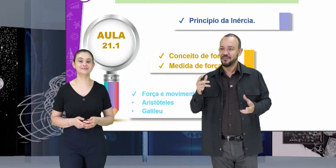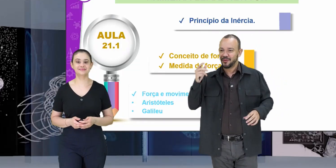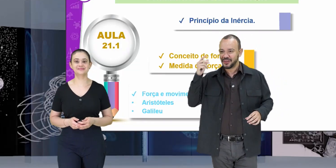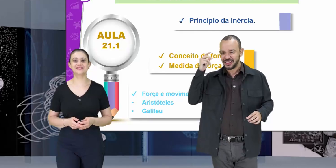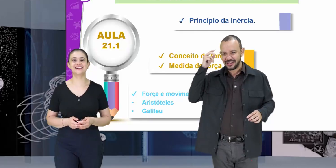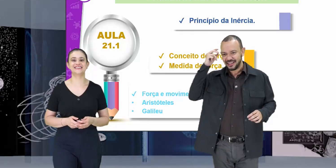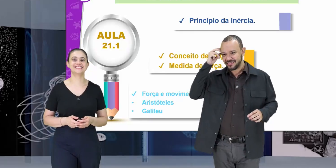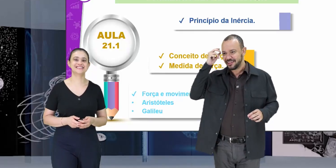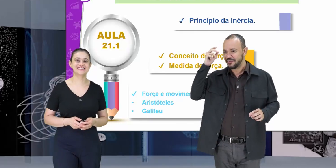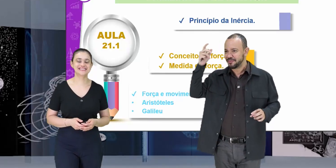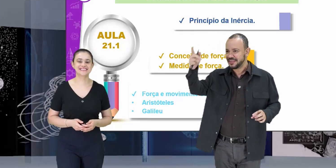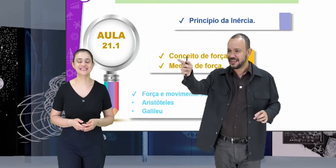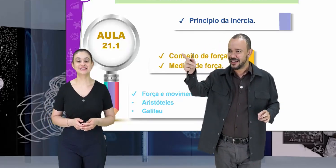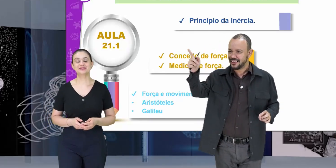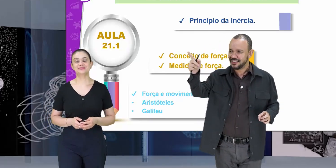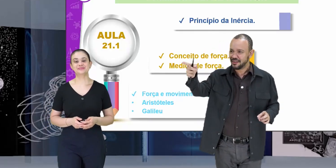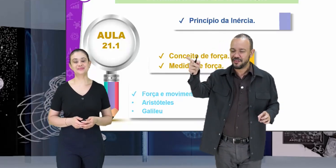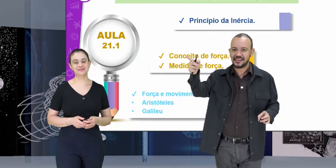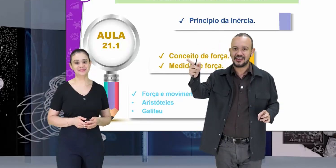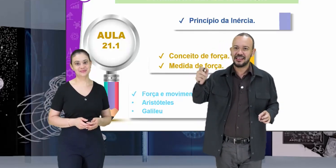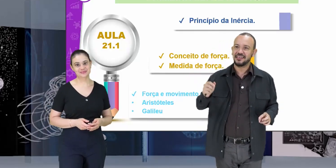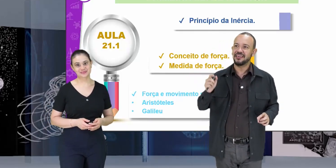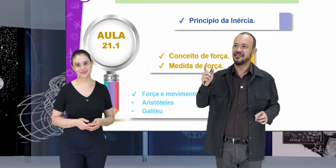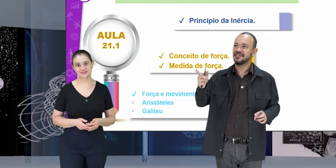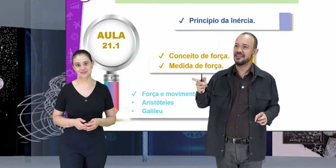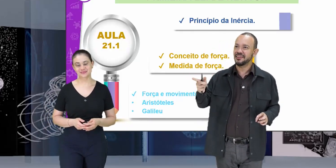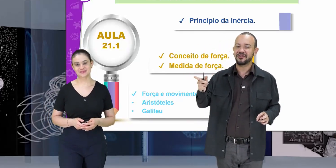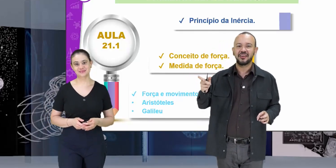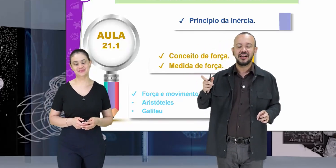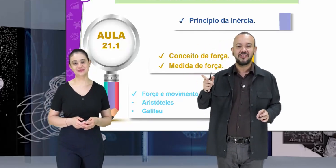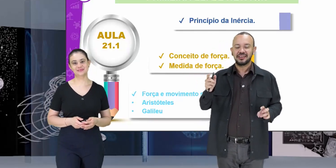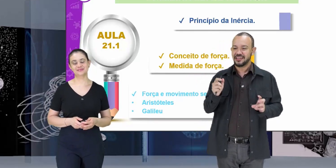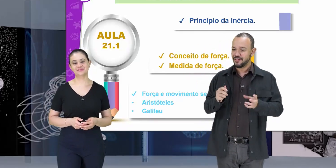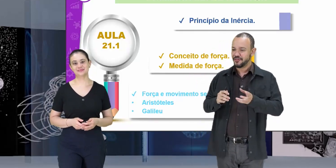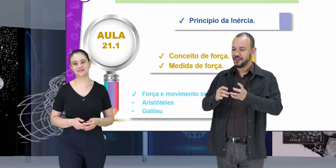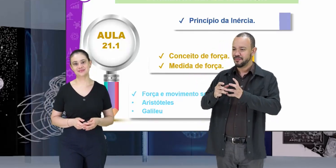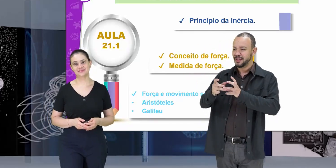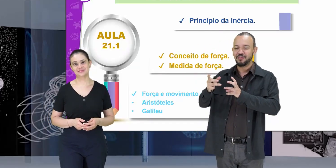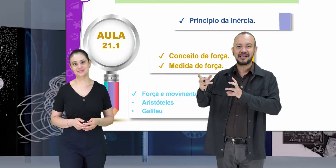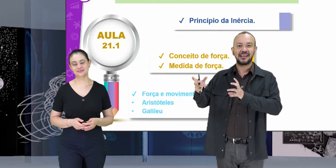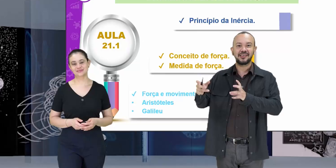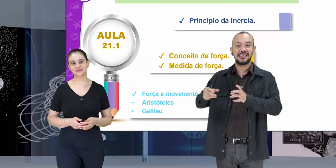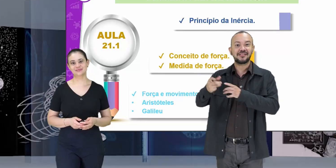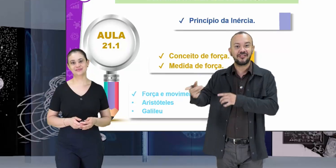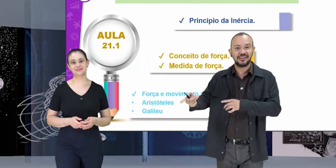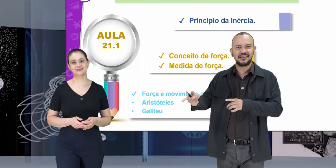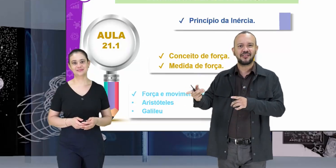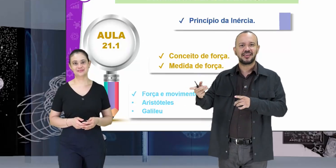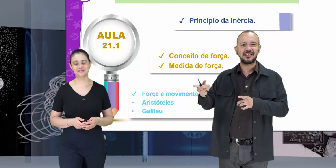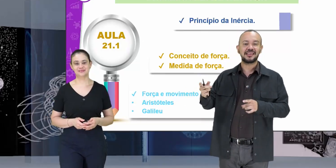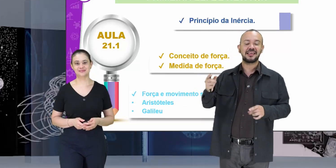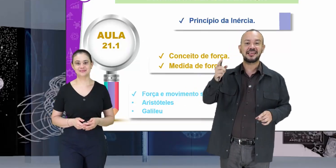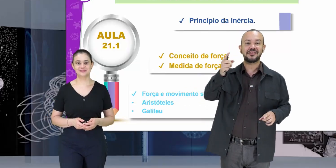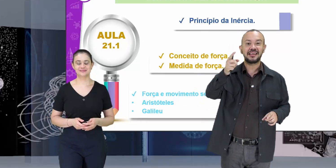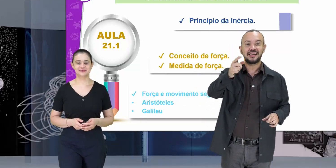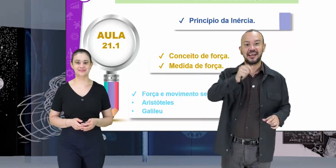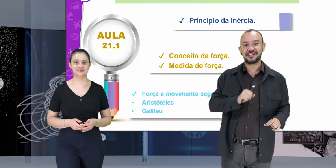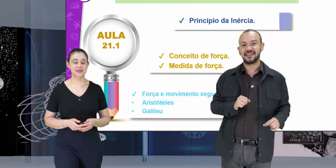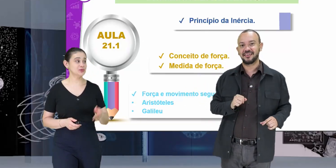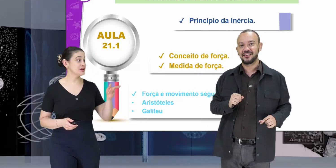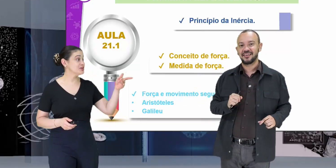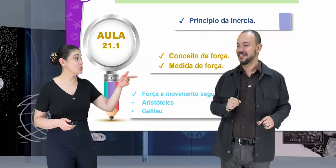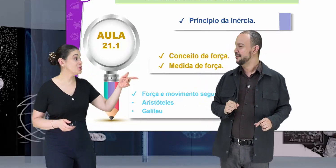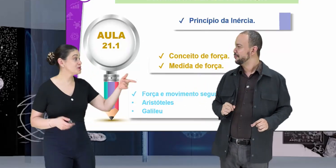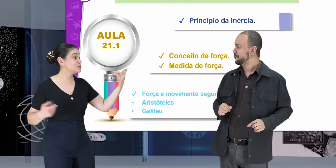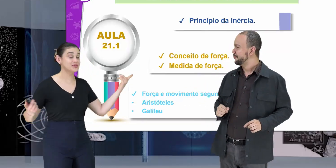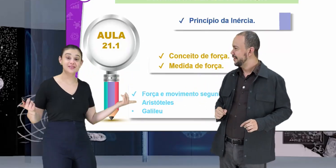Então, poxa, aquilo que eu vi, cara, lá na fazenda, lá no sítio. Então aqui eu fui na pescaria, isso aconteceu, quer dizer que isso é inércia.